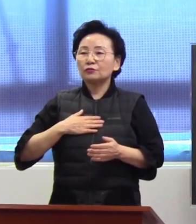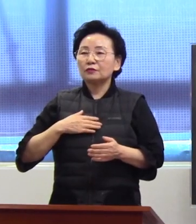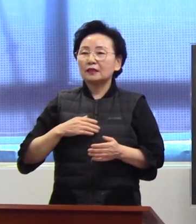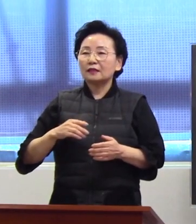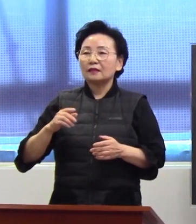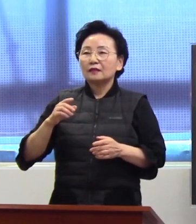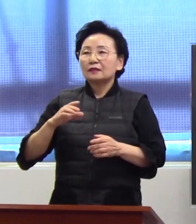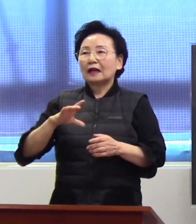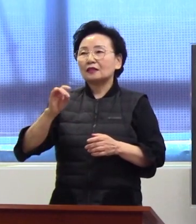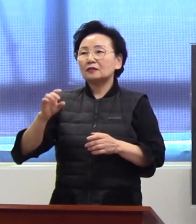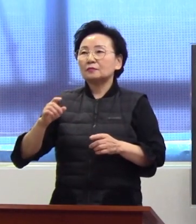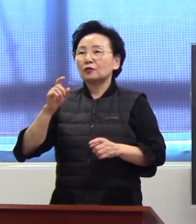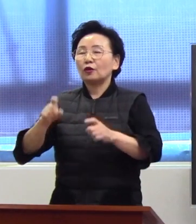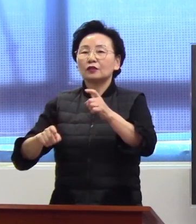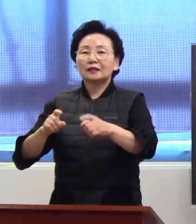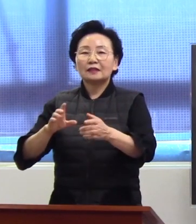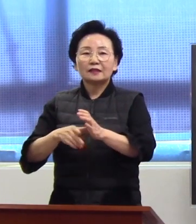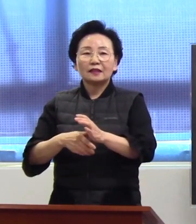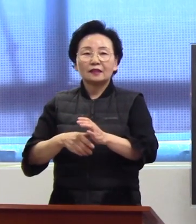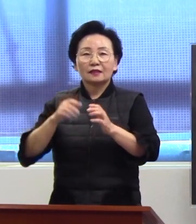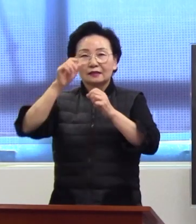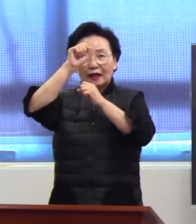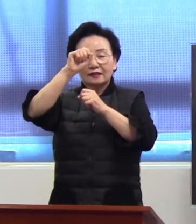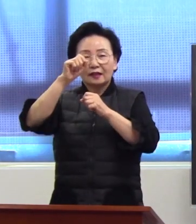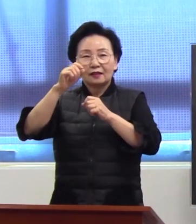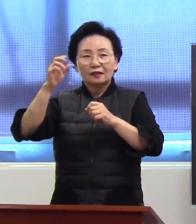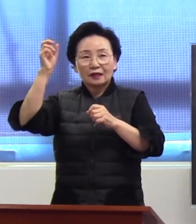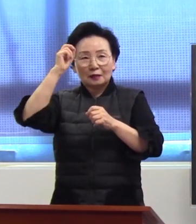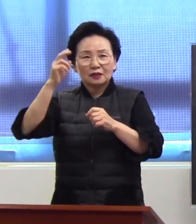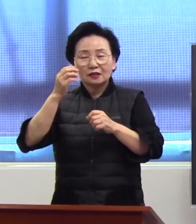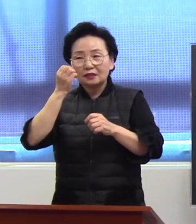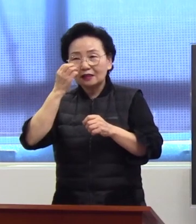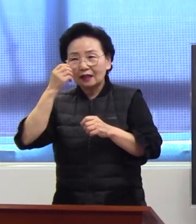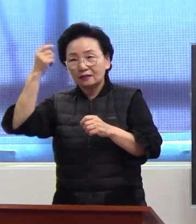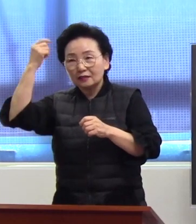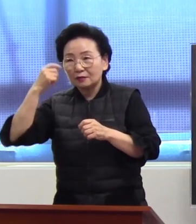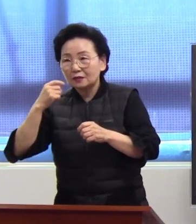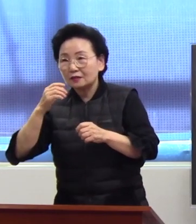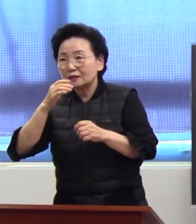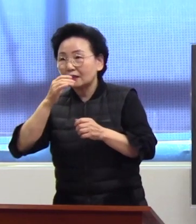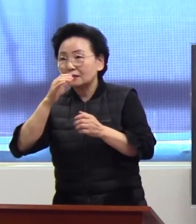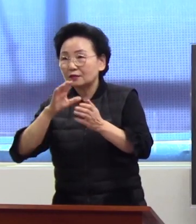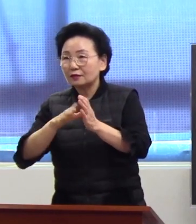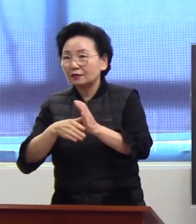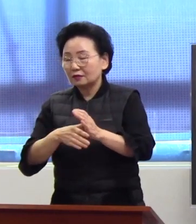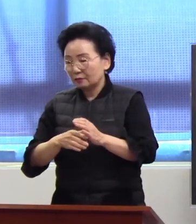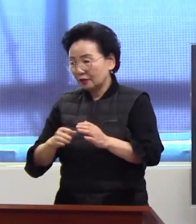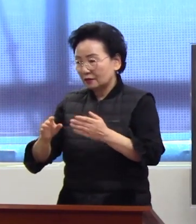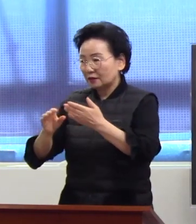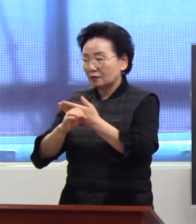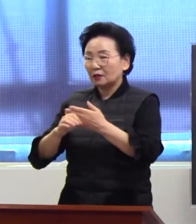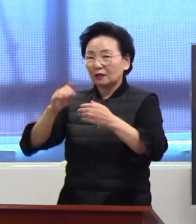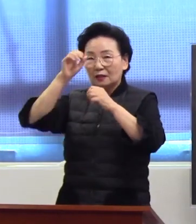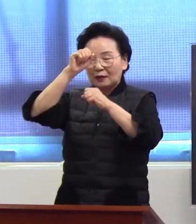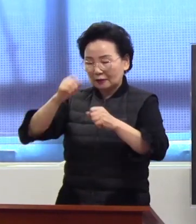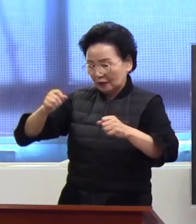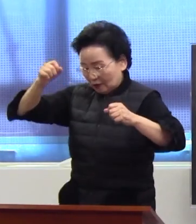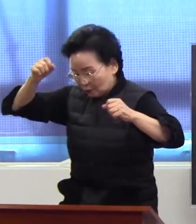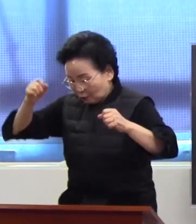저도 이렇게 가끔 걸어 다닐 때 다리가 갑자기 이상한 느낌이 있을 때가 있어요. 그러면 발을